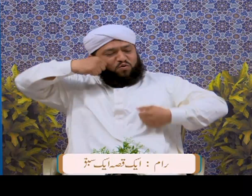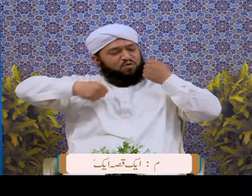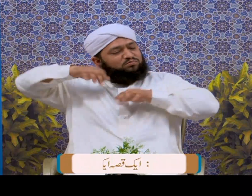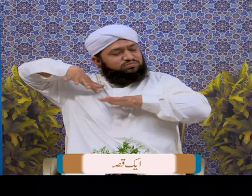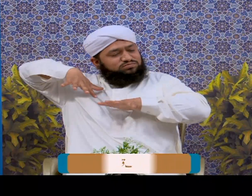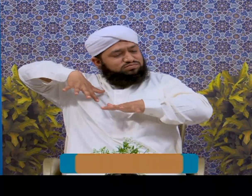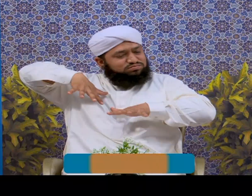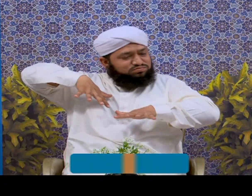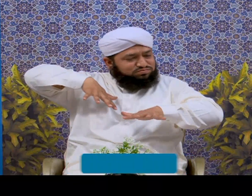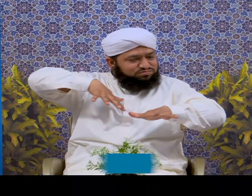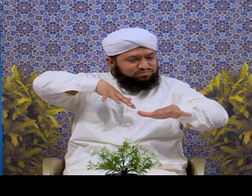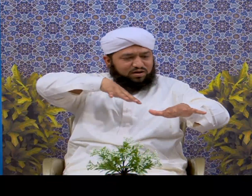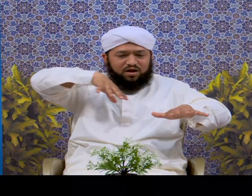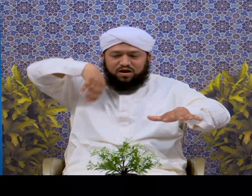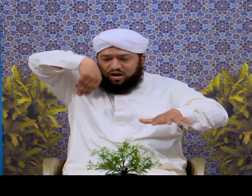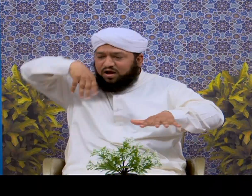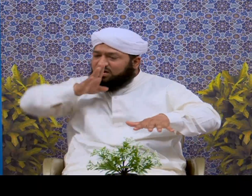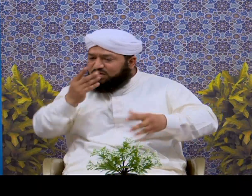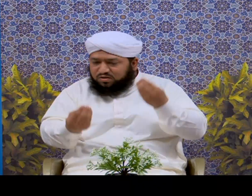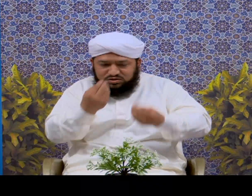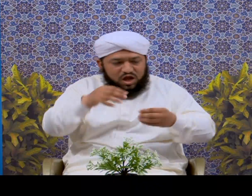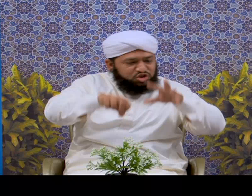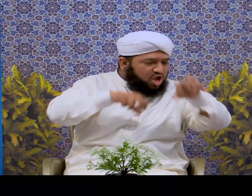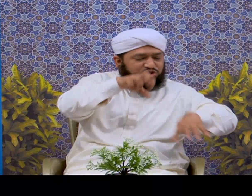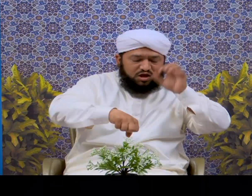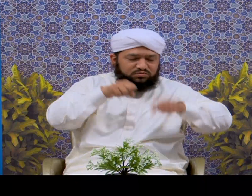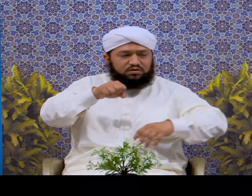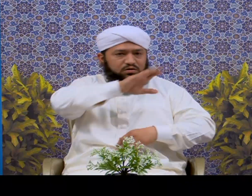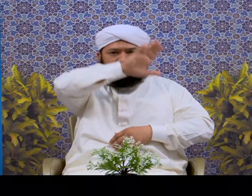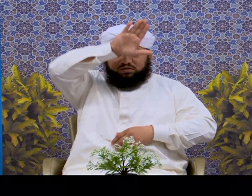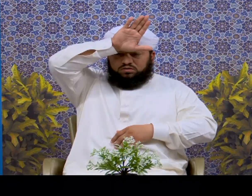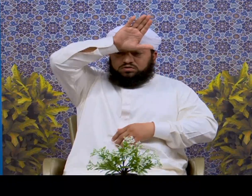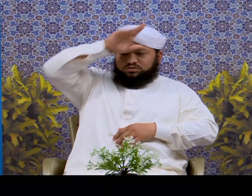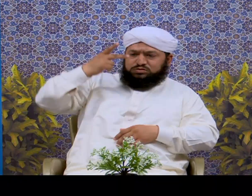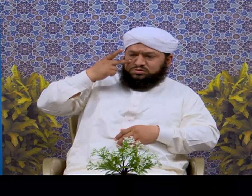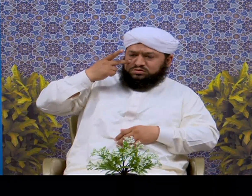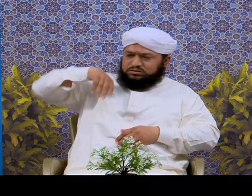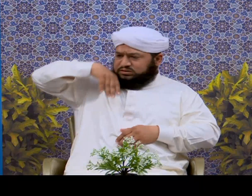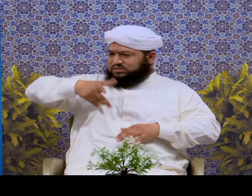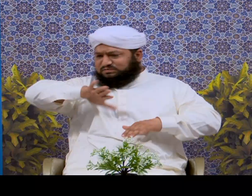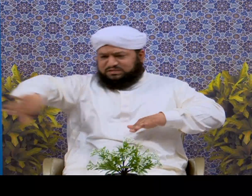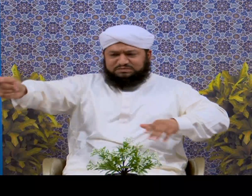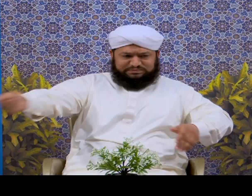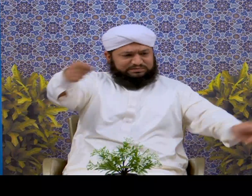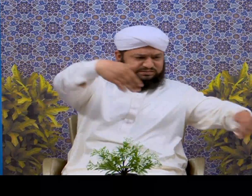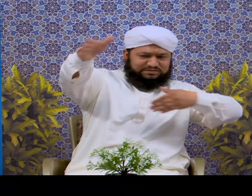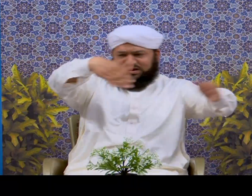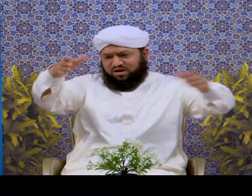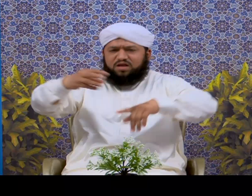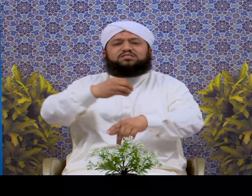ہیں اور کھیت کو خراب کرتی ہیں۔ کھیت کے مالک کو بھیڑ بکریوں وغیرہ کو روکنے کی مشقت اس وقت تک اٹھانی پڑتی